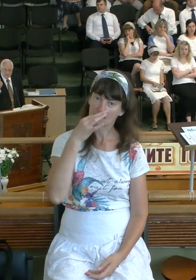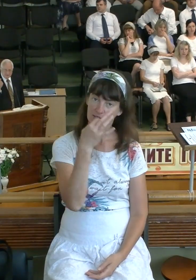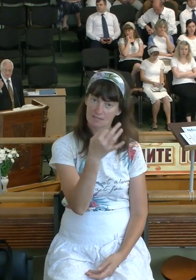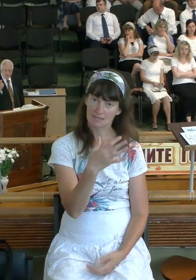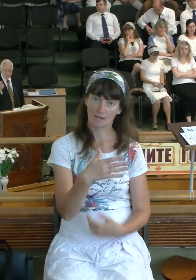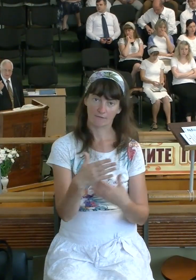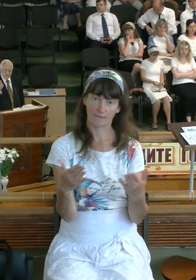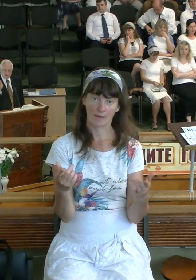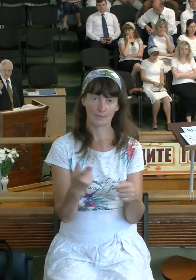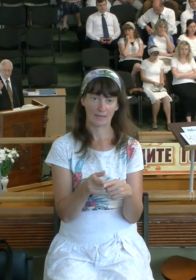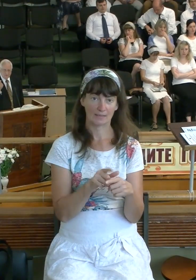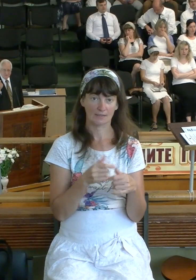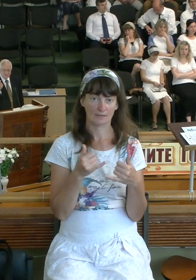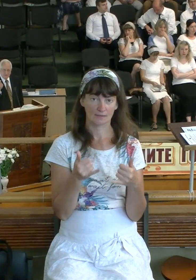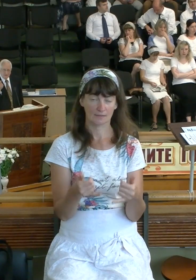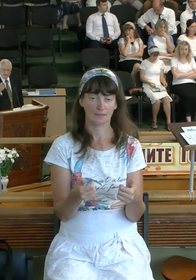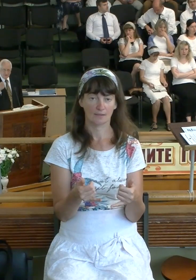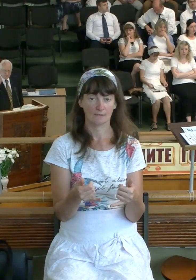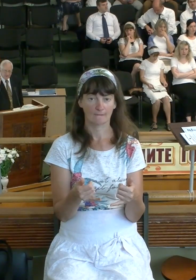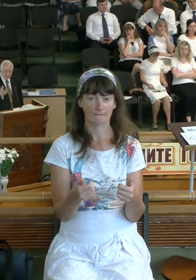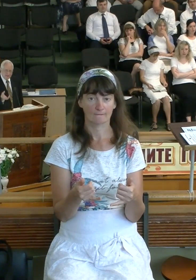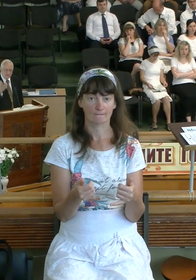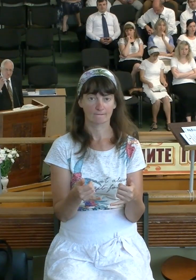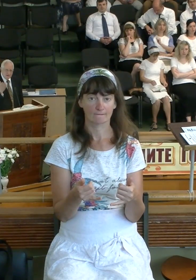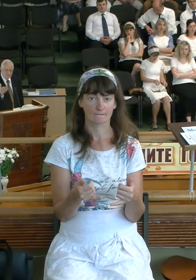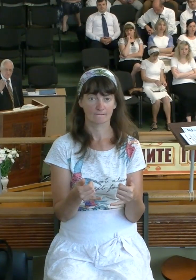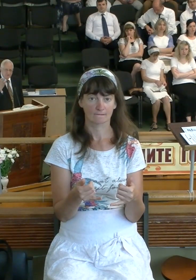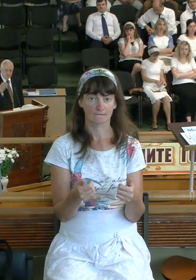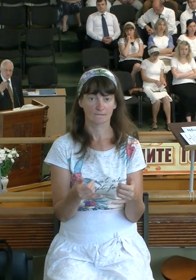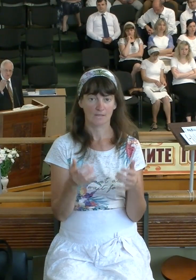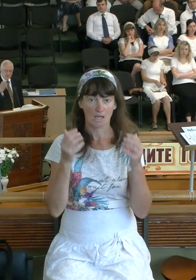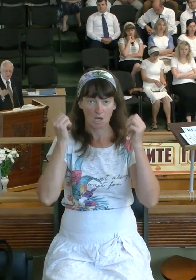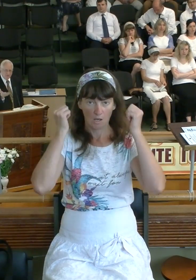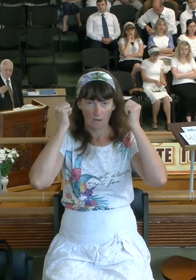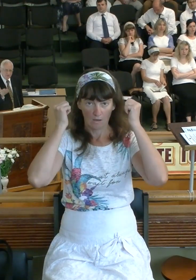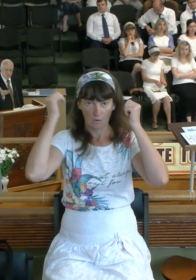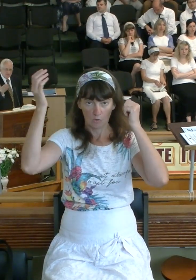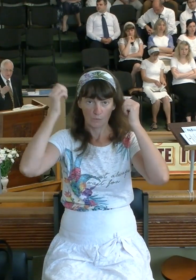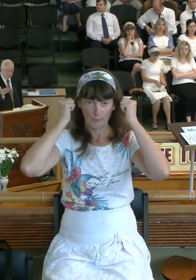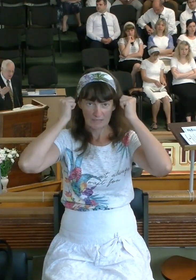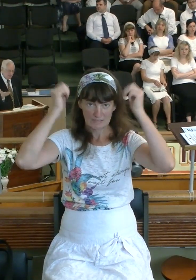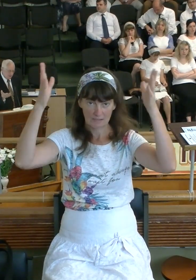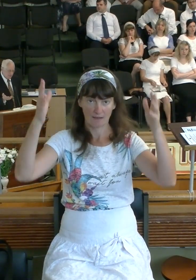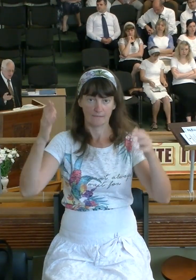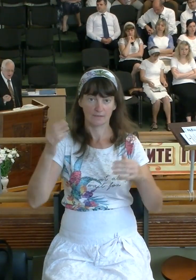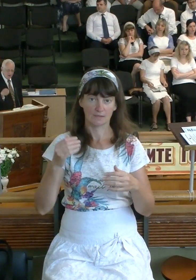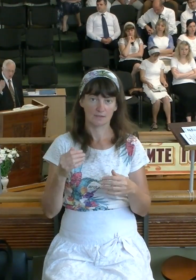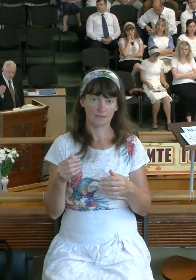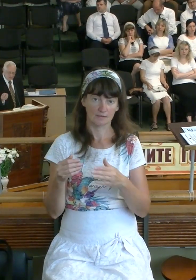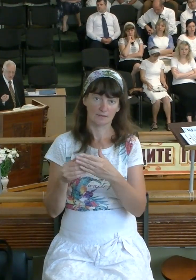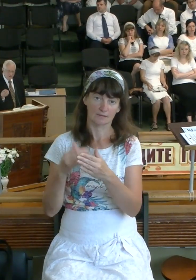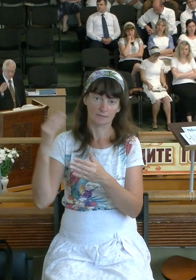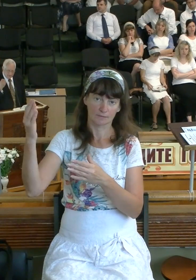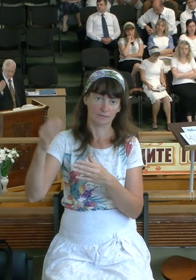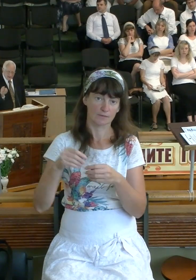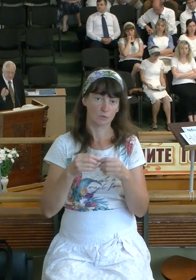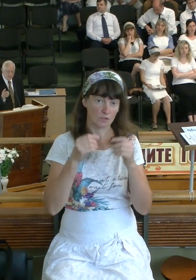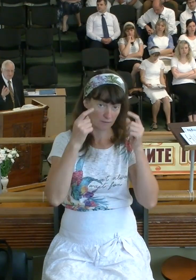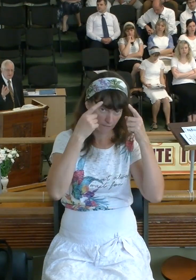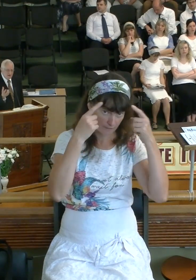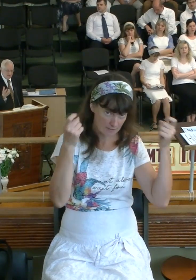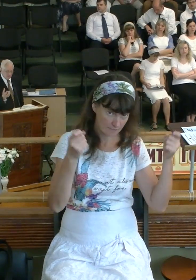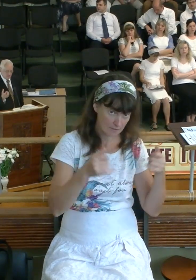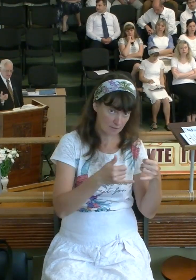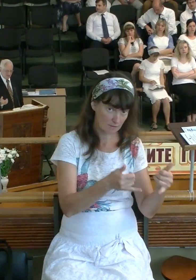16:14. Но я сказал вам все для того, Он прославит меня, потому что от моего возьмет и возрастит вам. Он